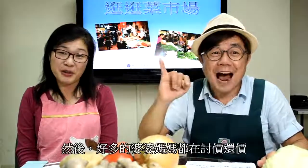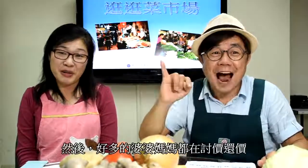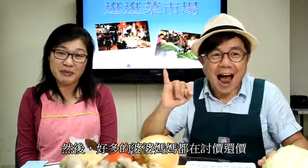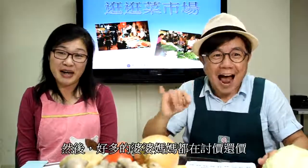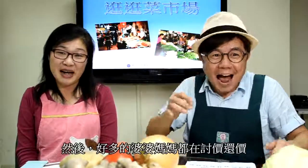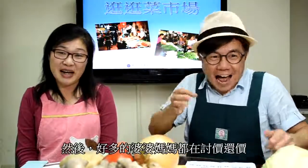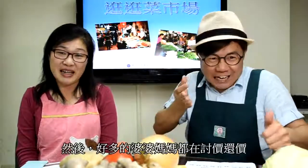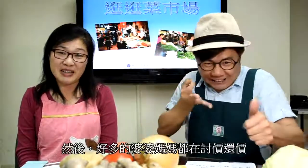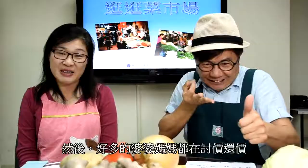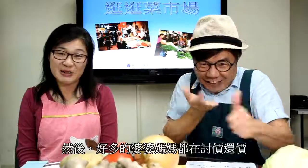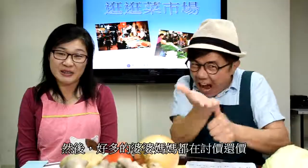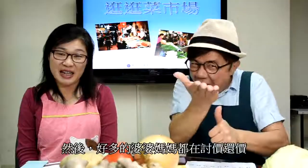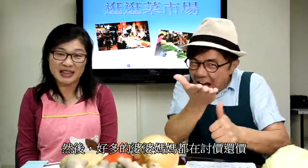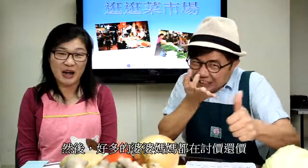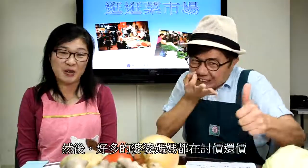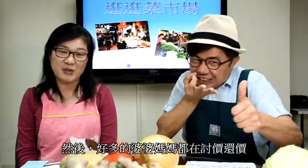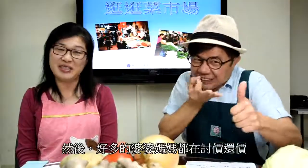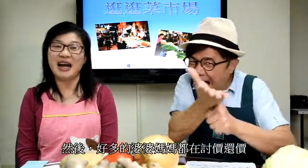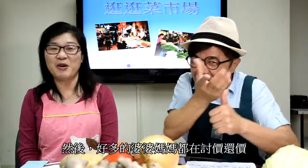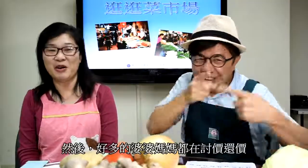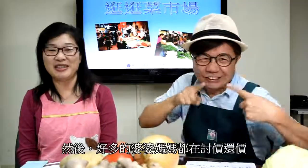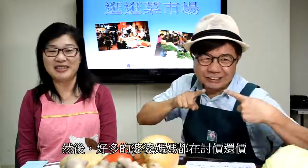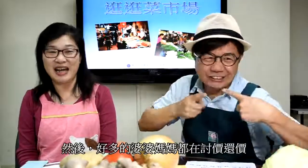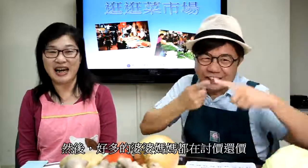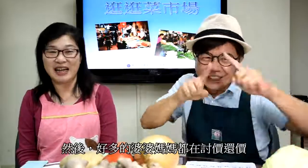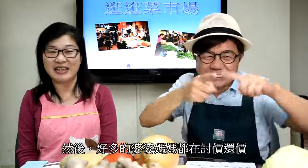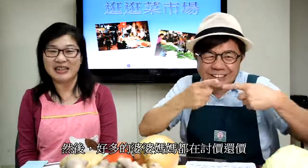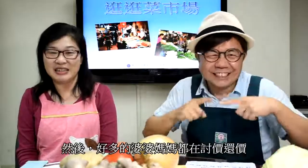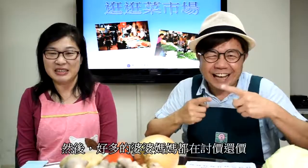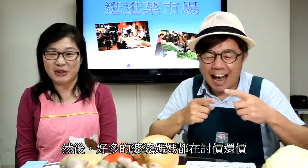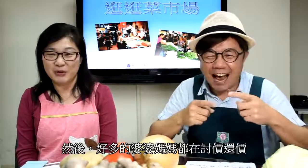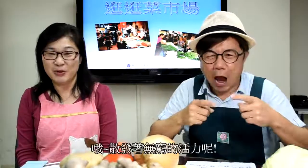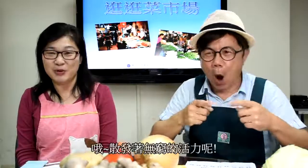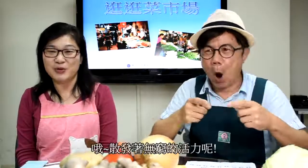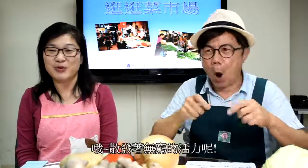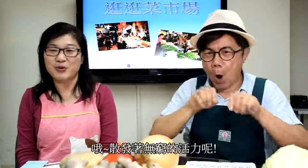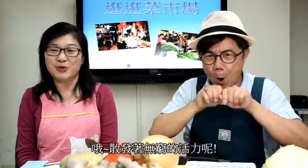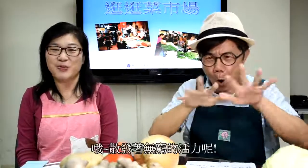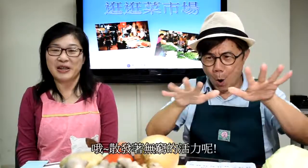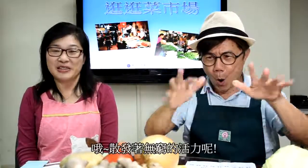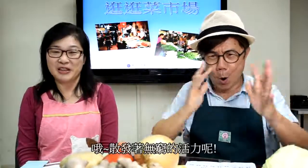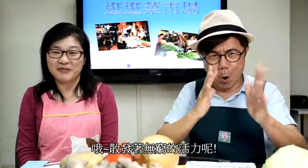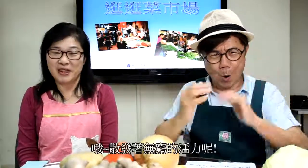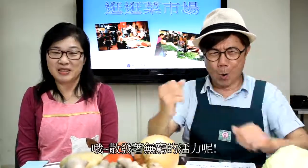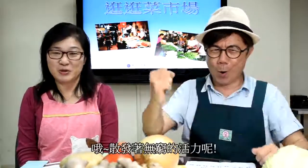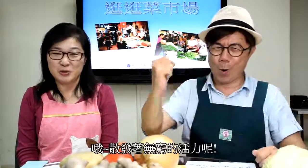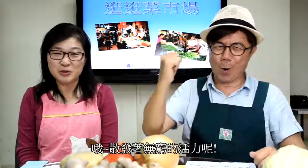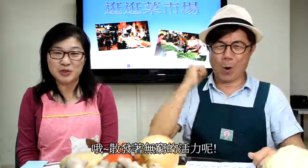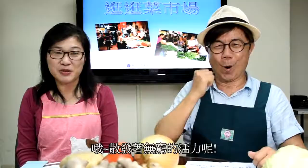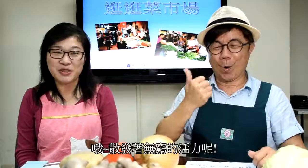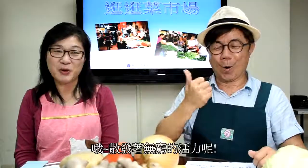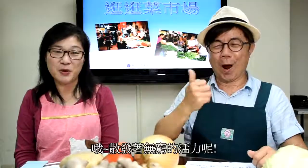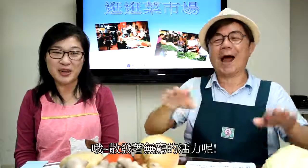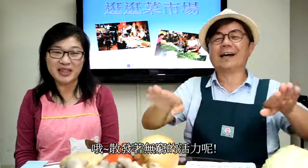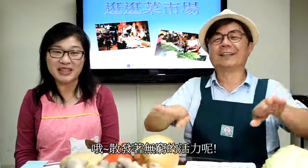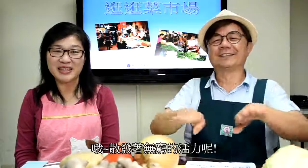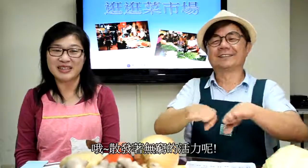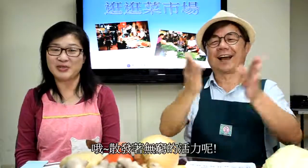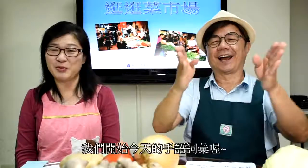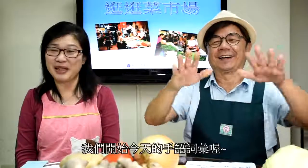妈都在讨价还价，哦，散发着无穷的活力呢。我们开